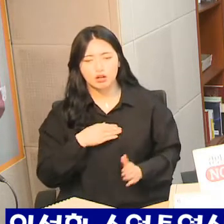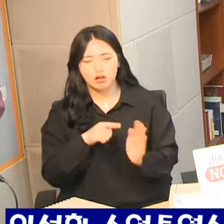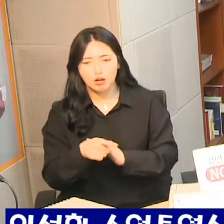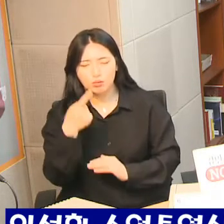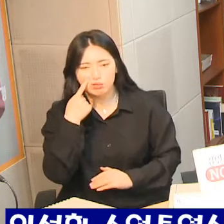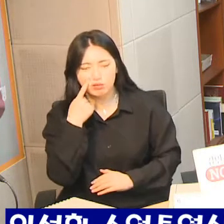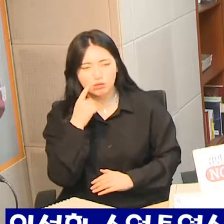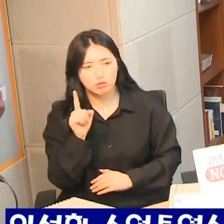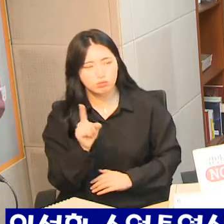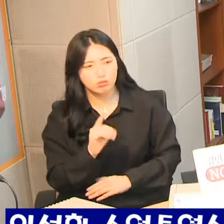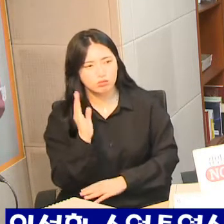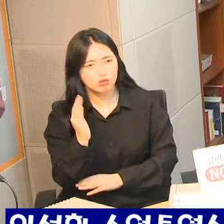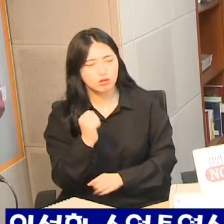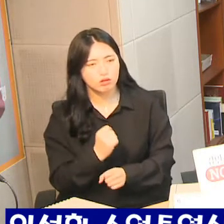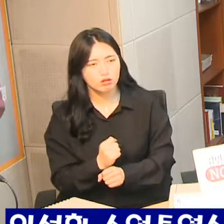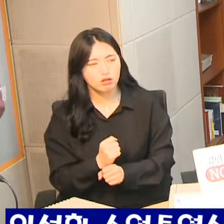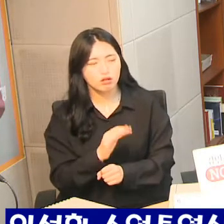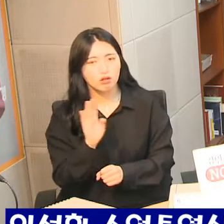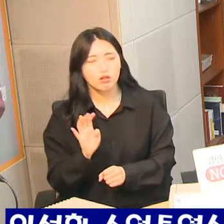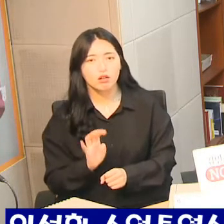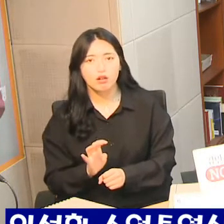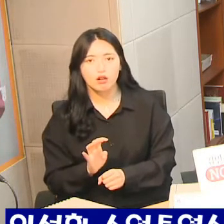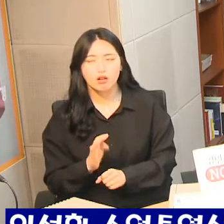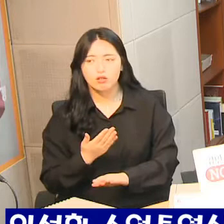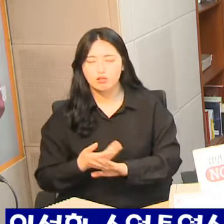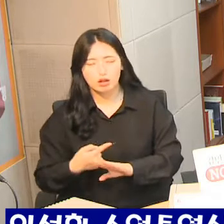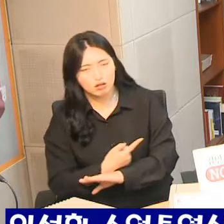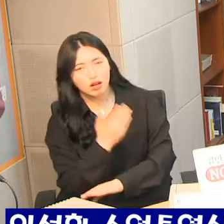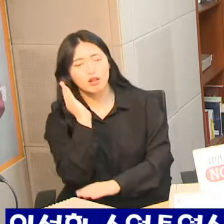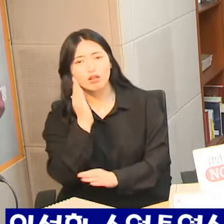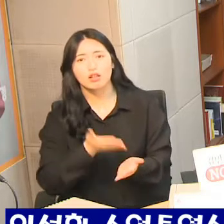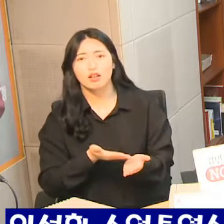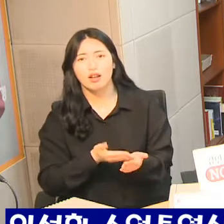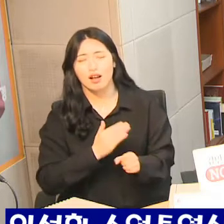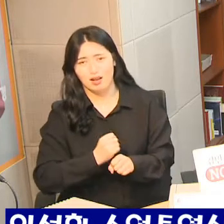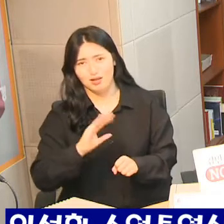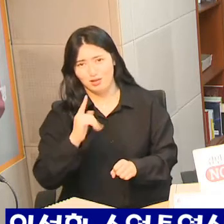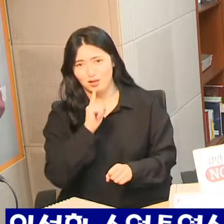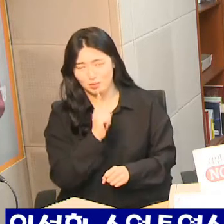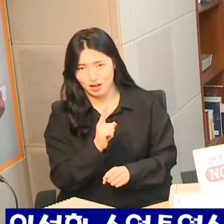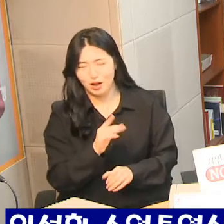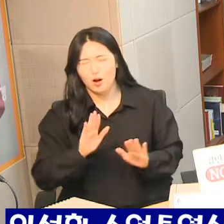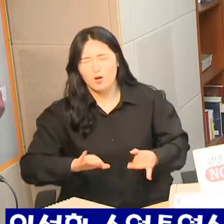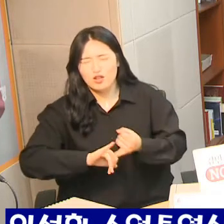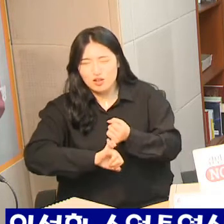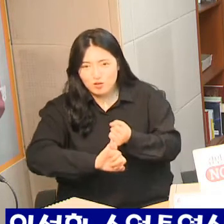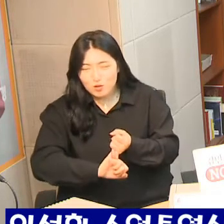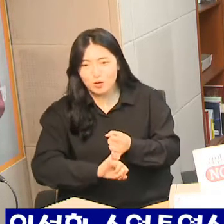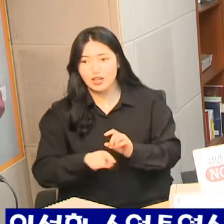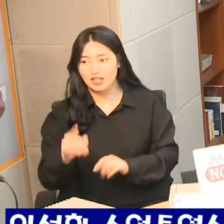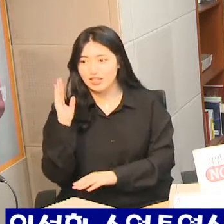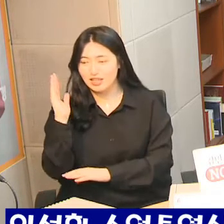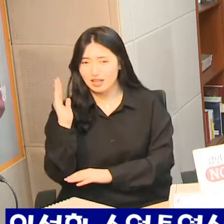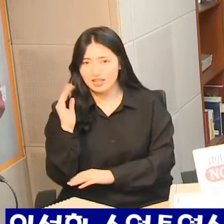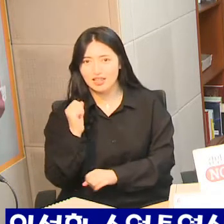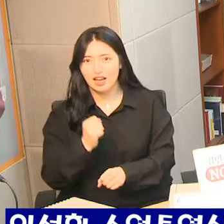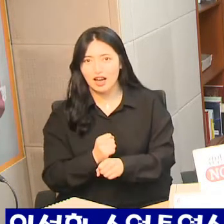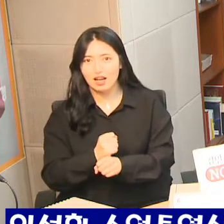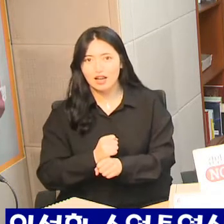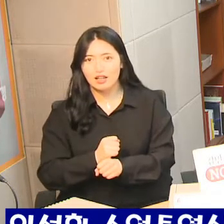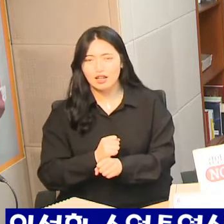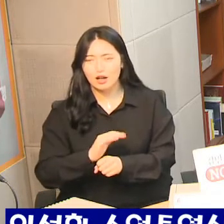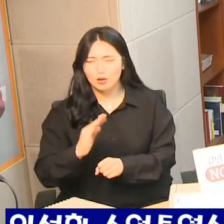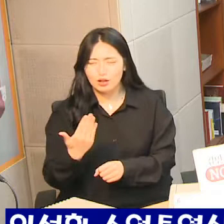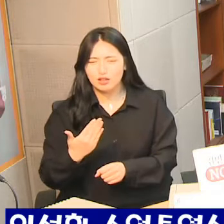해야지 하고 말이 안 나오고요. 다른 얘기만 하게 되더라고요. 오늘 꼭 이 얘기 했어야 하는데 하고 후회하는